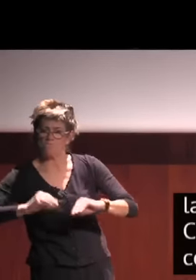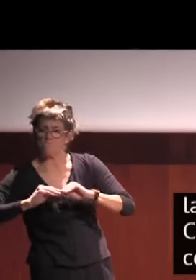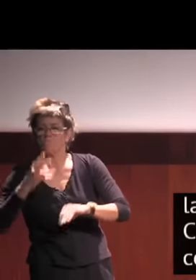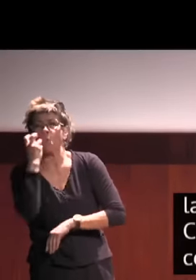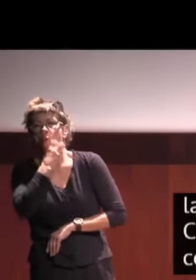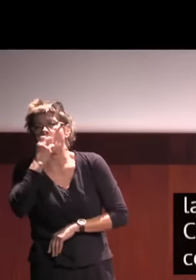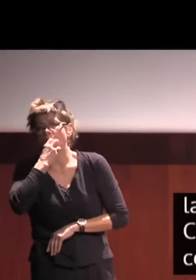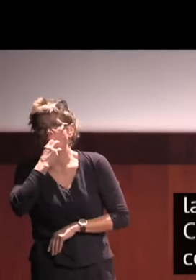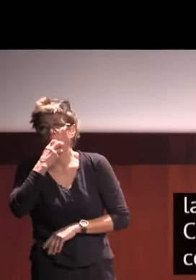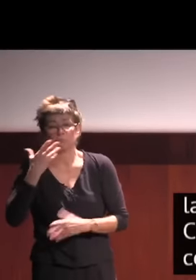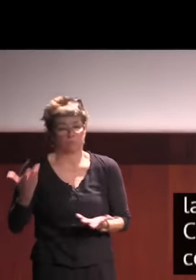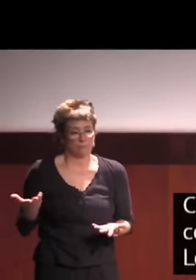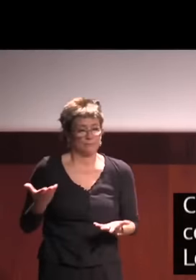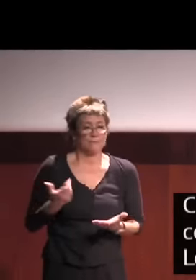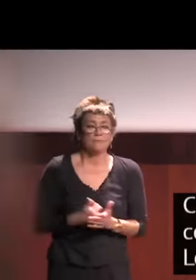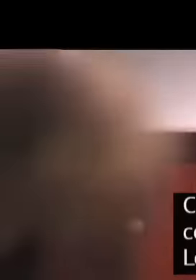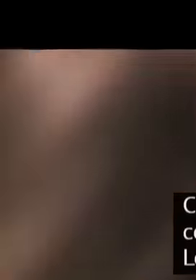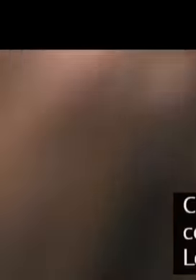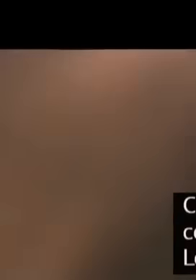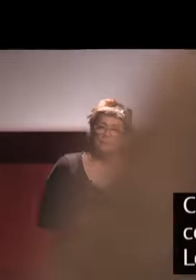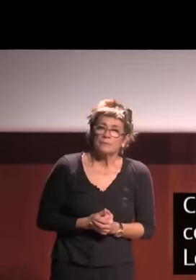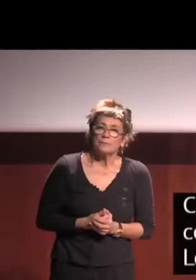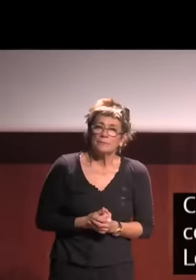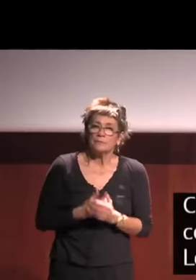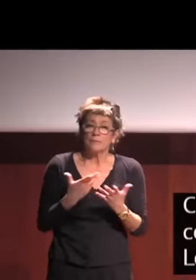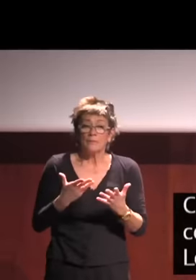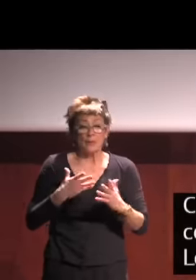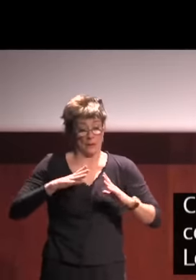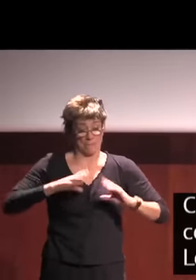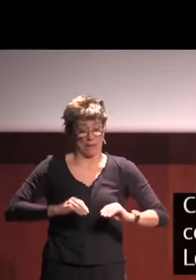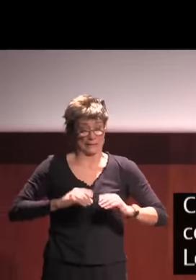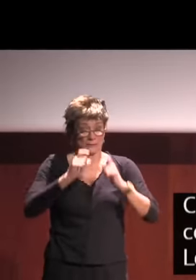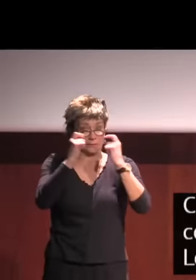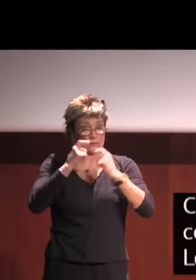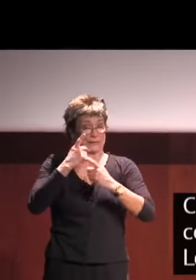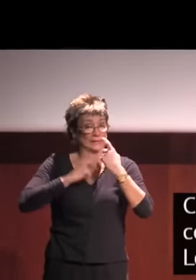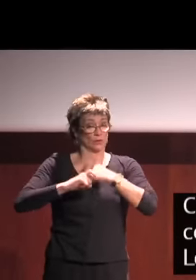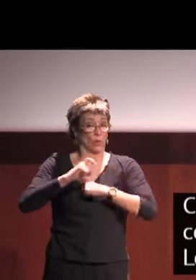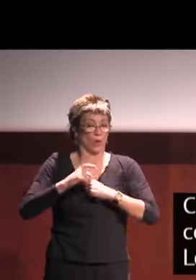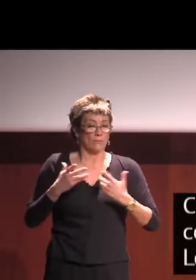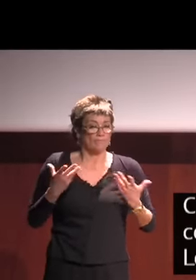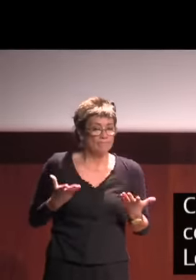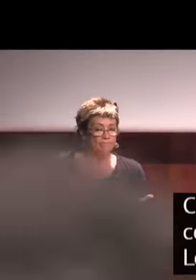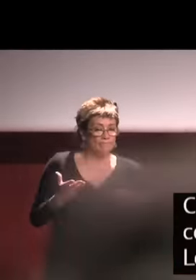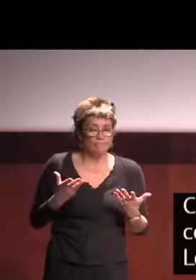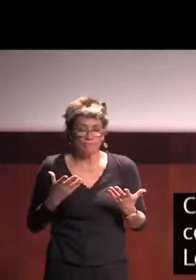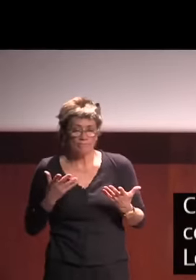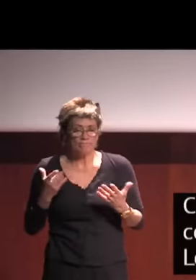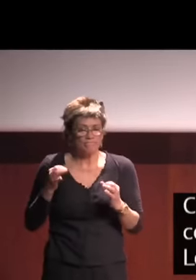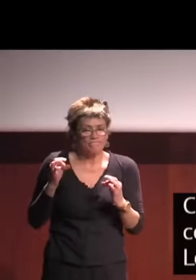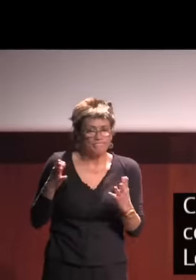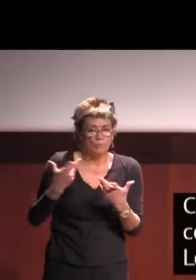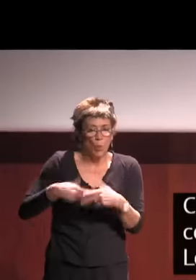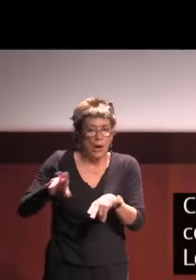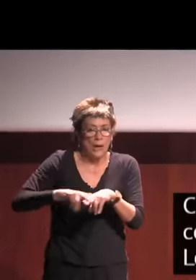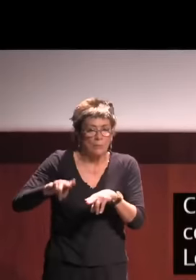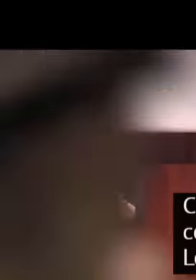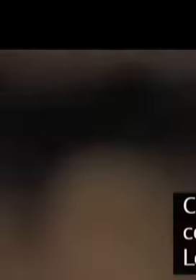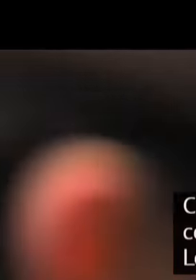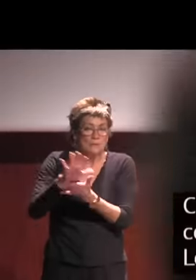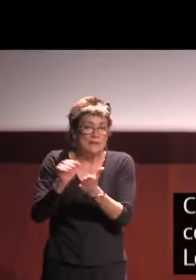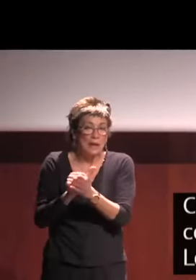orale. Le positionnement de l'historien ici me semble répondre d'une part à un travail de réparation symbolique de l'histoire